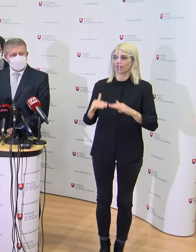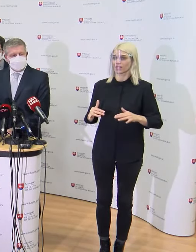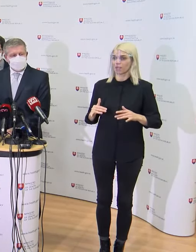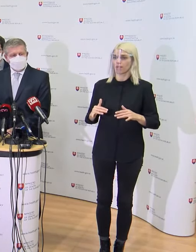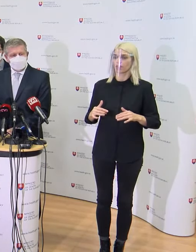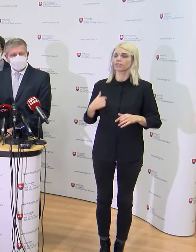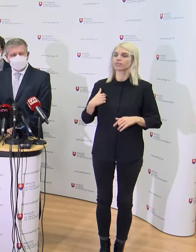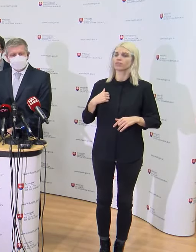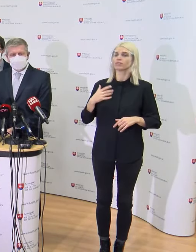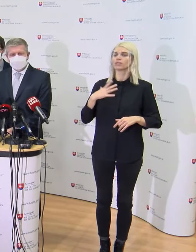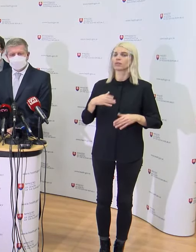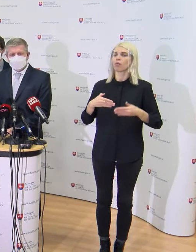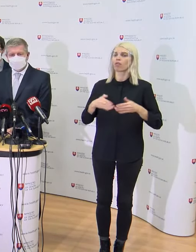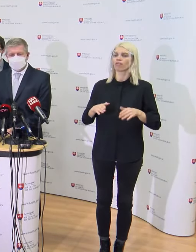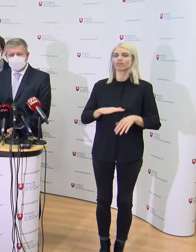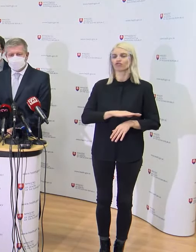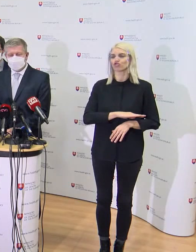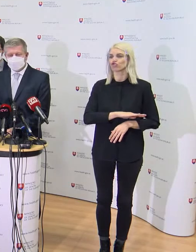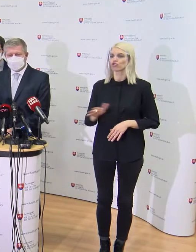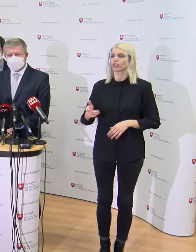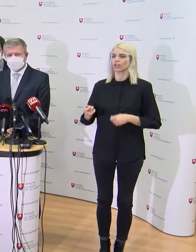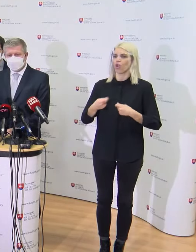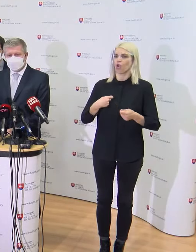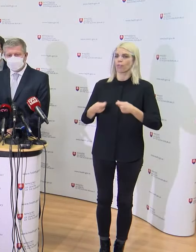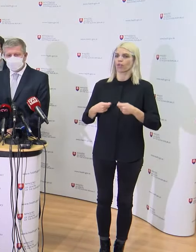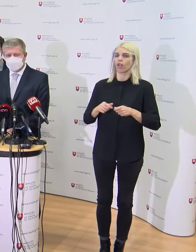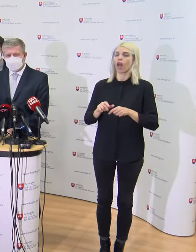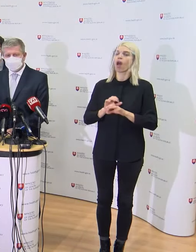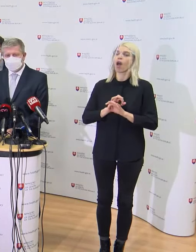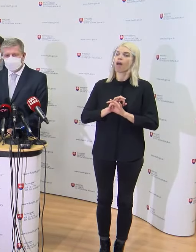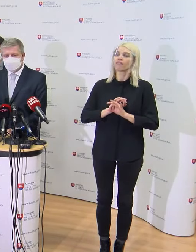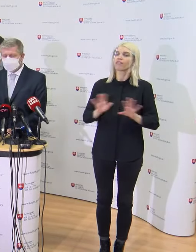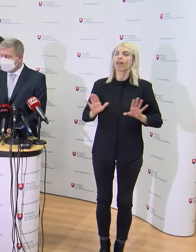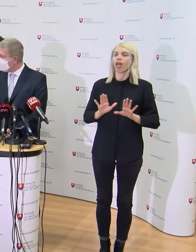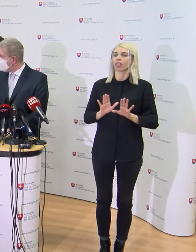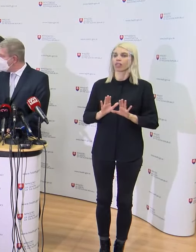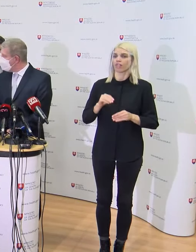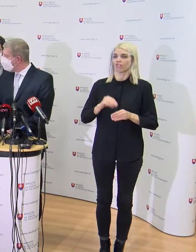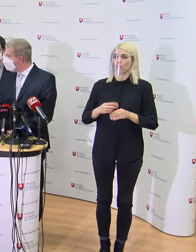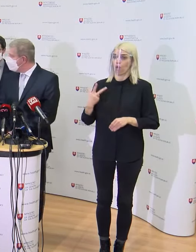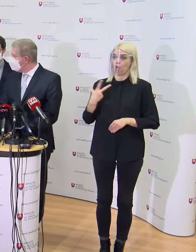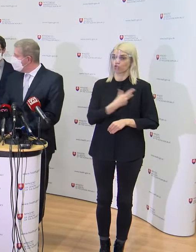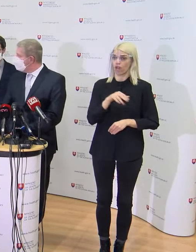24.12. chceme otvoriť všetky obchody pre očkovaných a prekonaných.